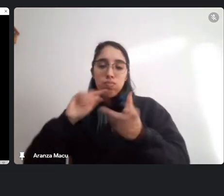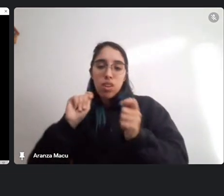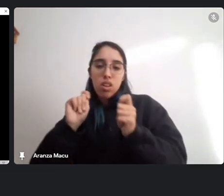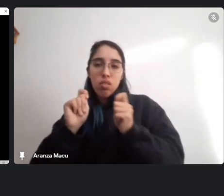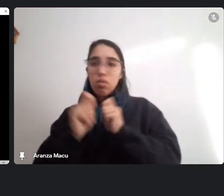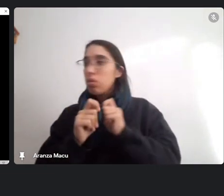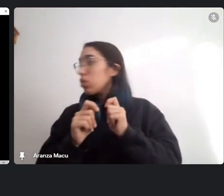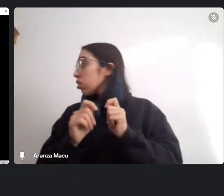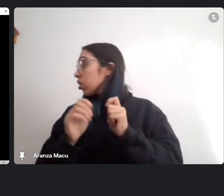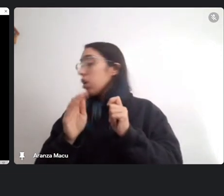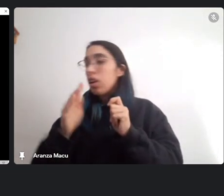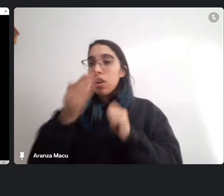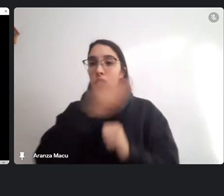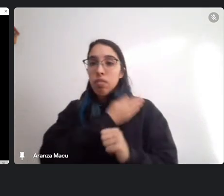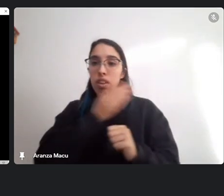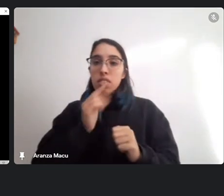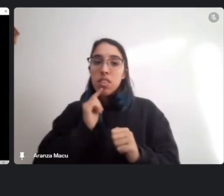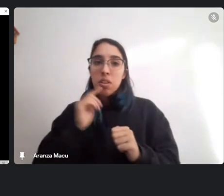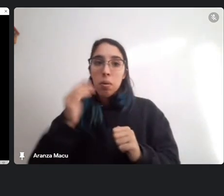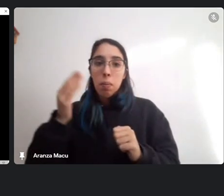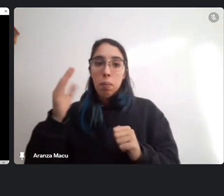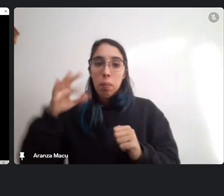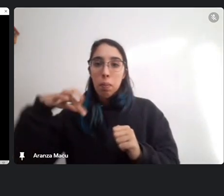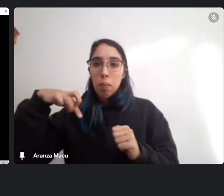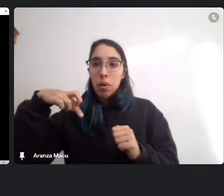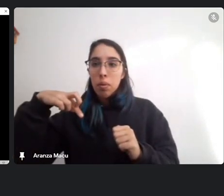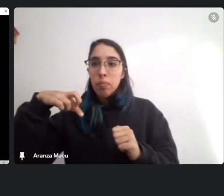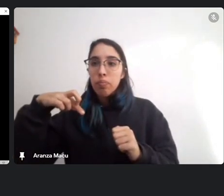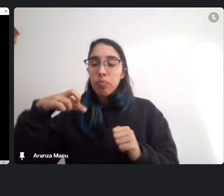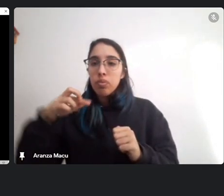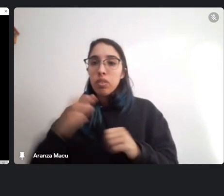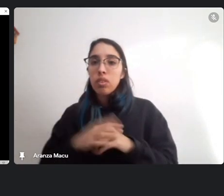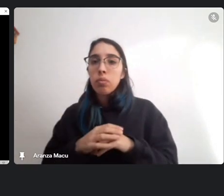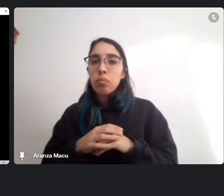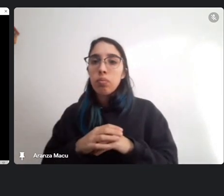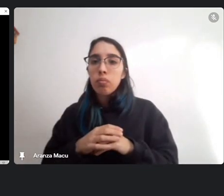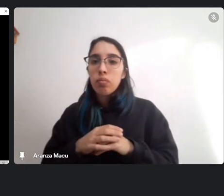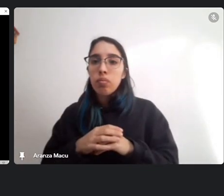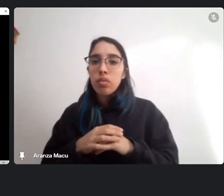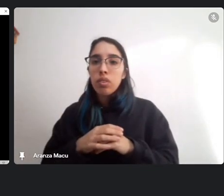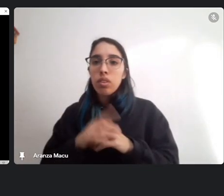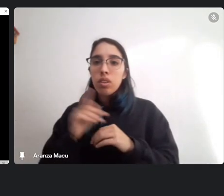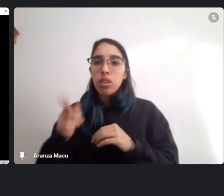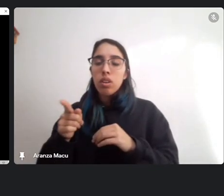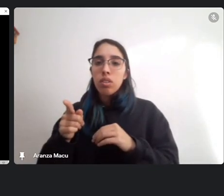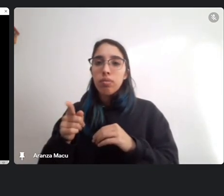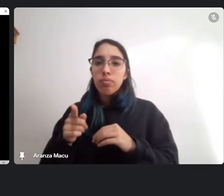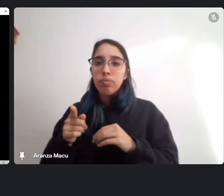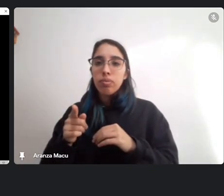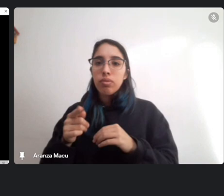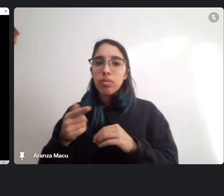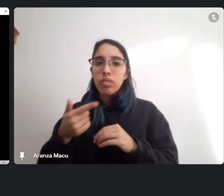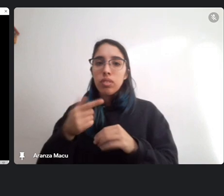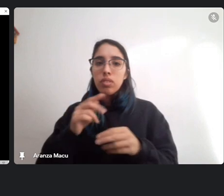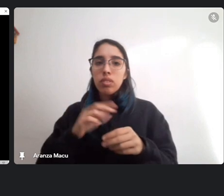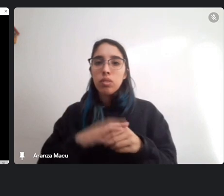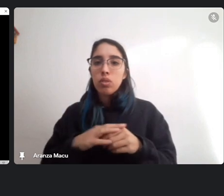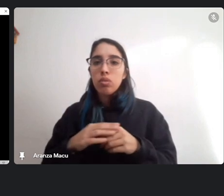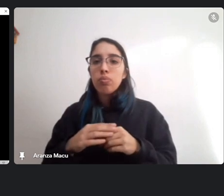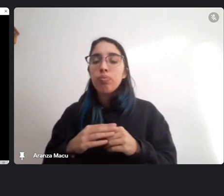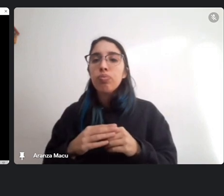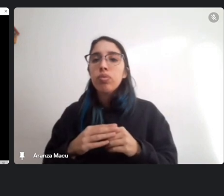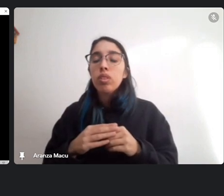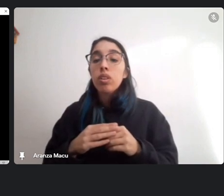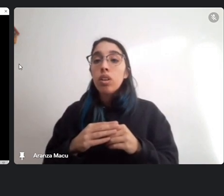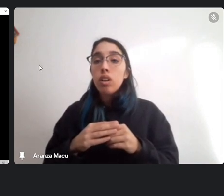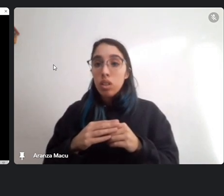construyendo competencias y herramientas digitales de los estudiantes. Bien. Así como sus capacidades